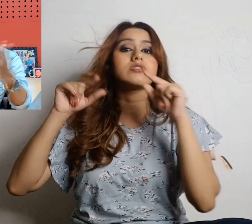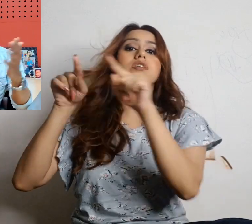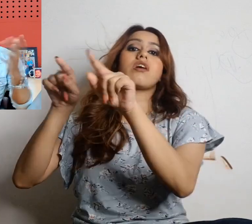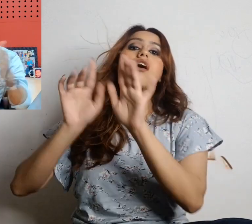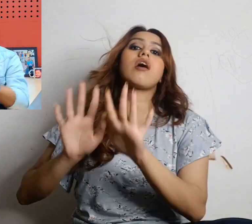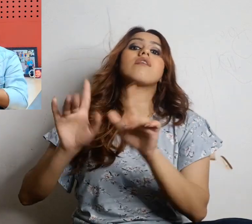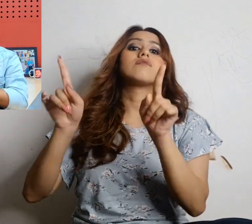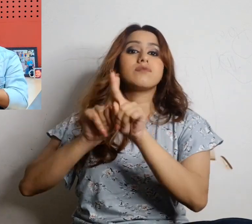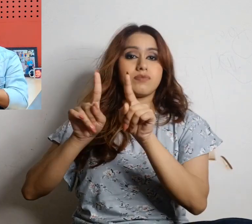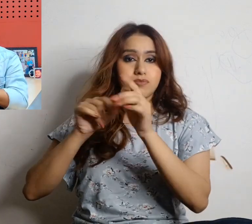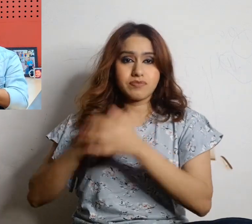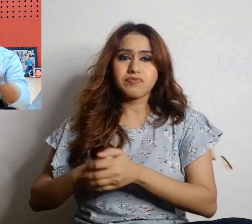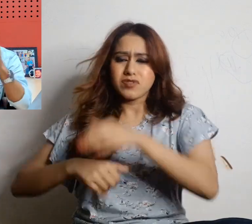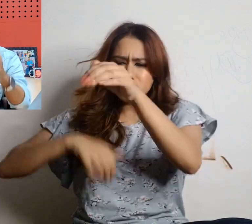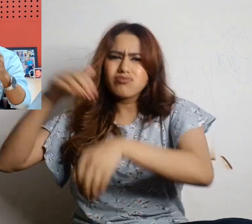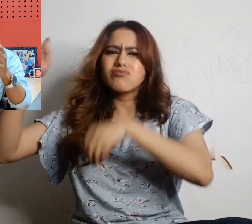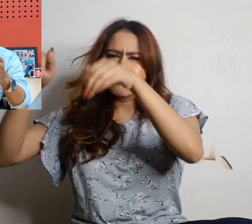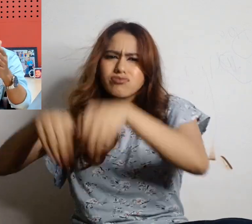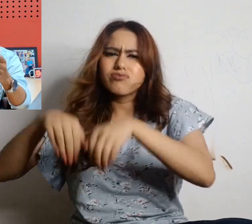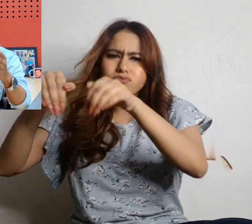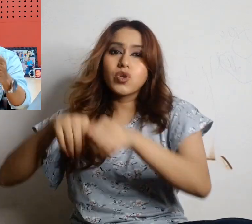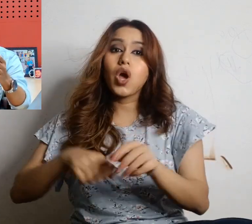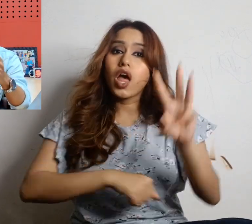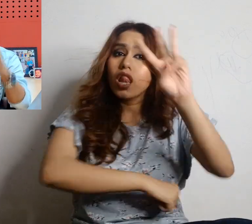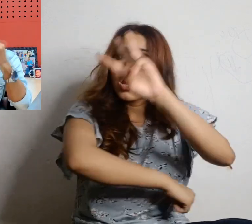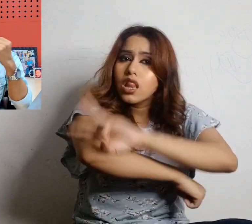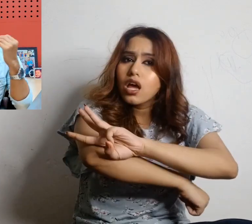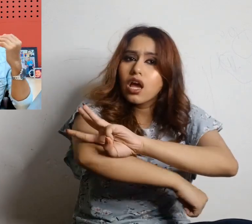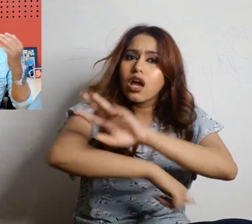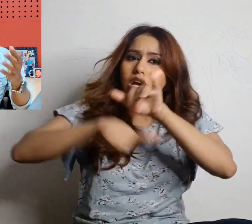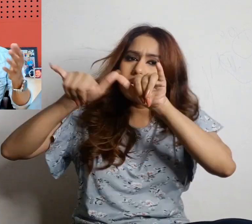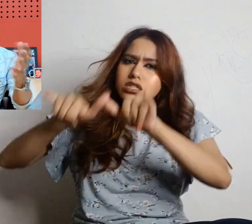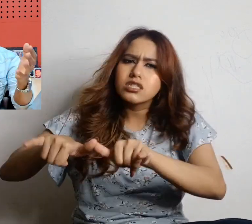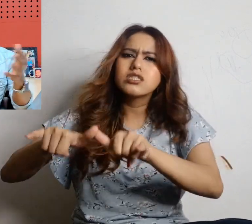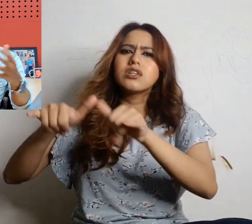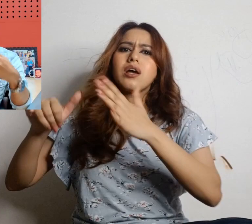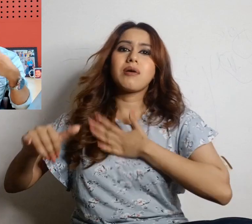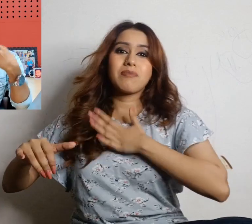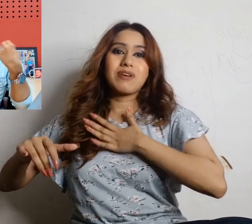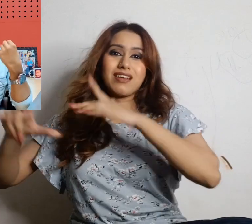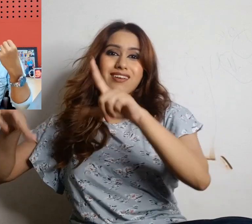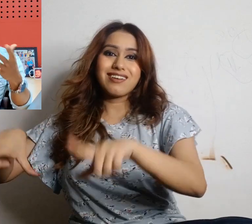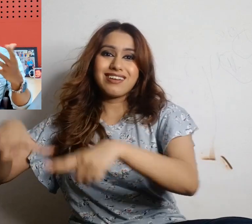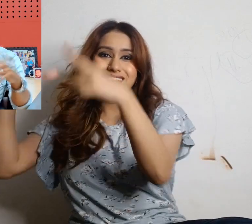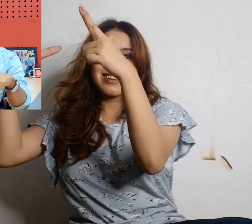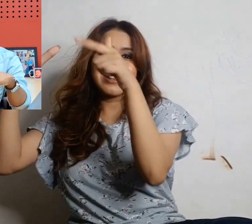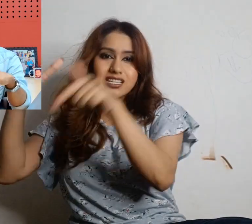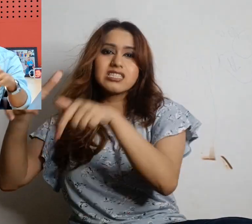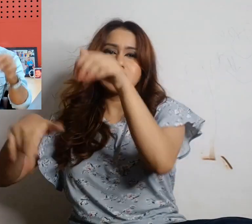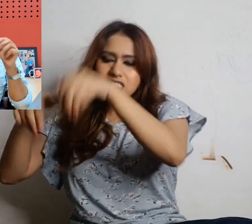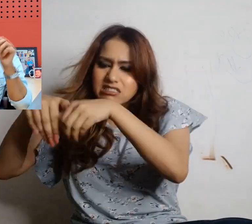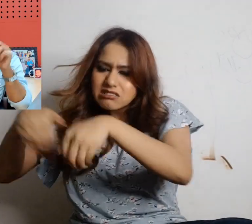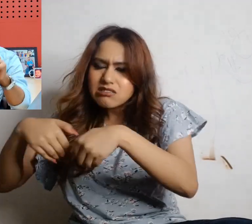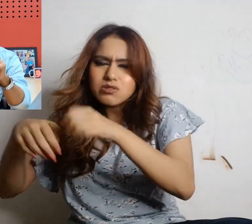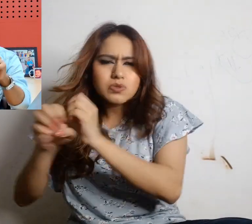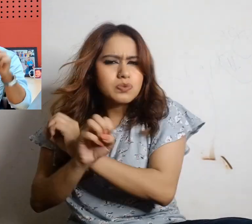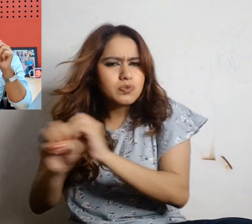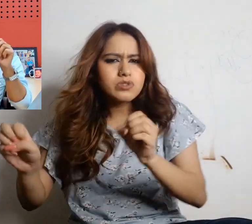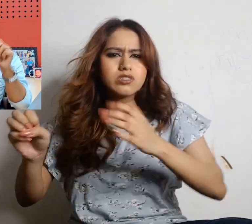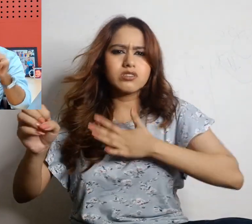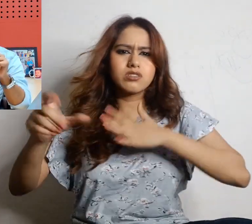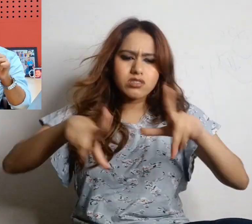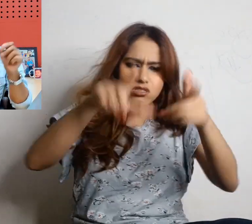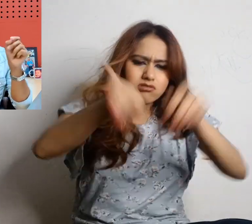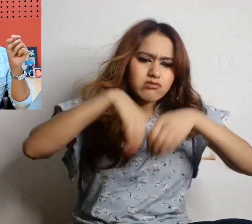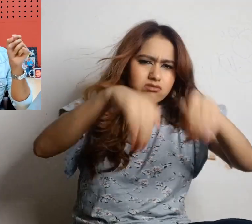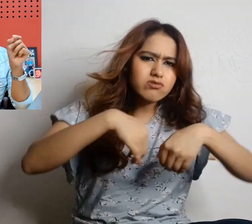किया लेकिन कुछ नहीं मिला। 3-4 दिन तक वहां रहा, हर पेड़ के नीचे जमीन खोदने की कोशिश की, कुछ नहीं मिला। उसे समझ में आ गया कि